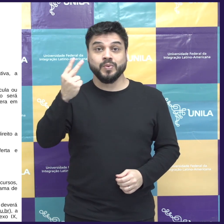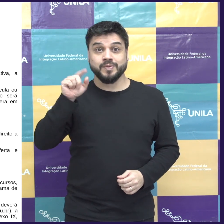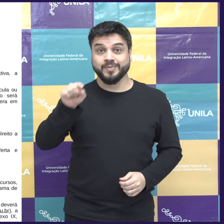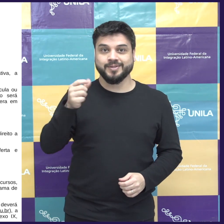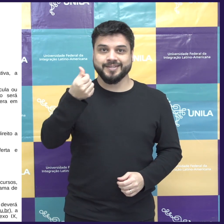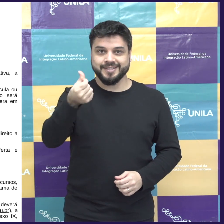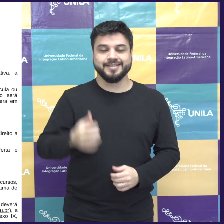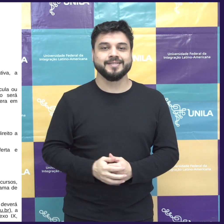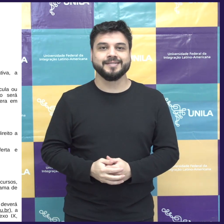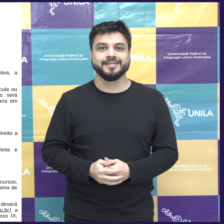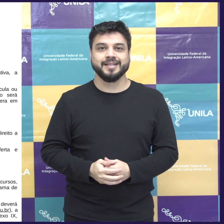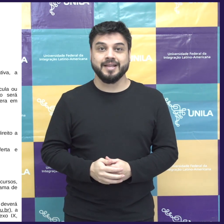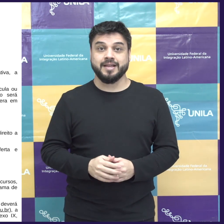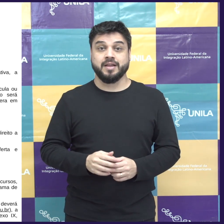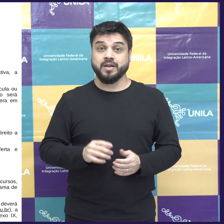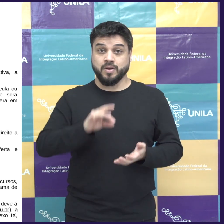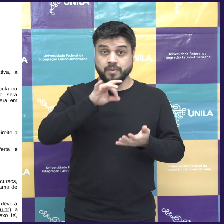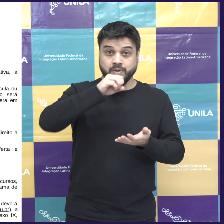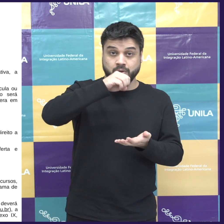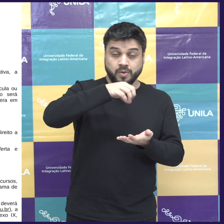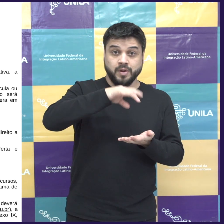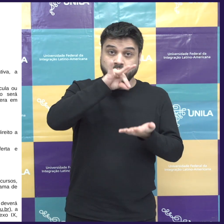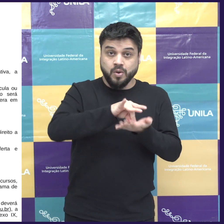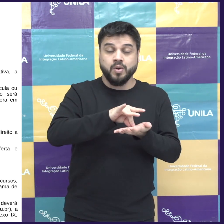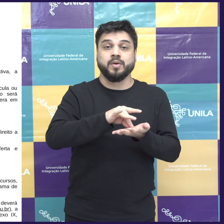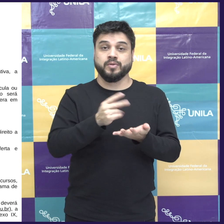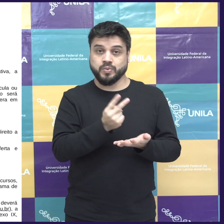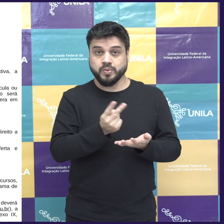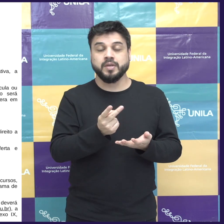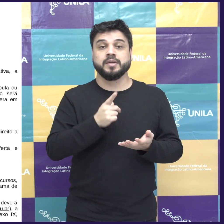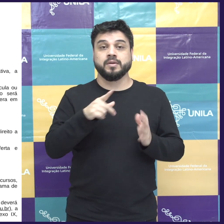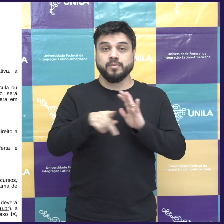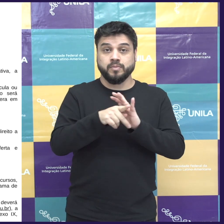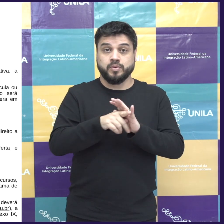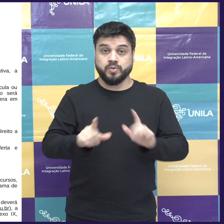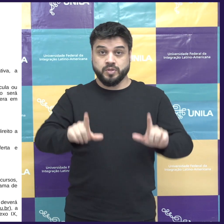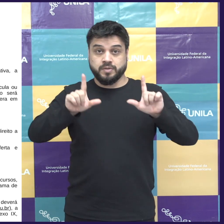8.2.6. Original e cópia do diploma de conclusão de curso superior.